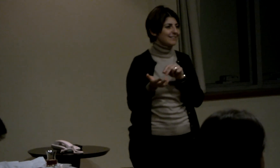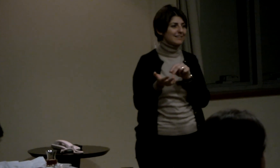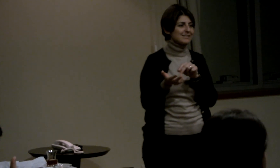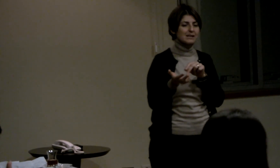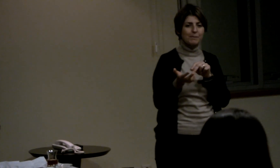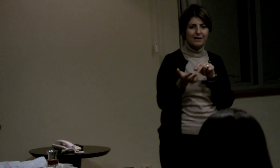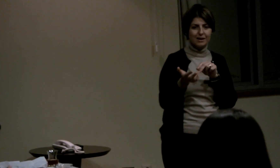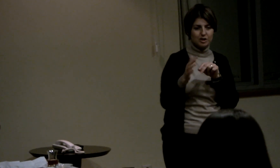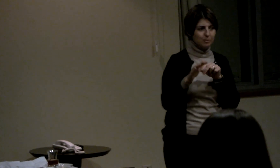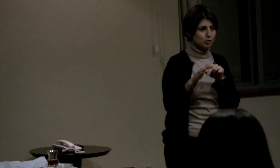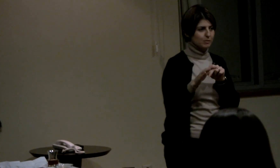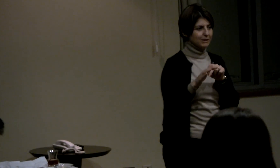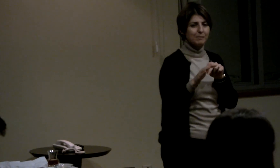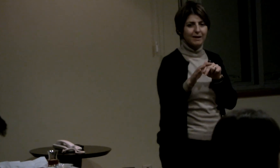pansiyon. Sabah, üç akşam o zaman değil mi?